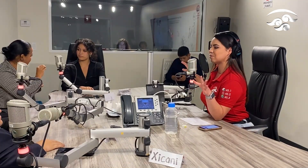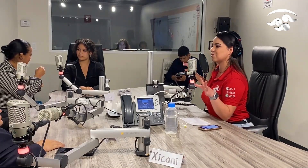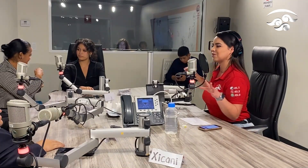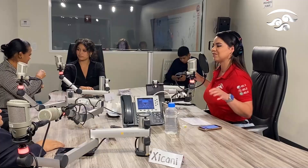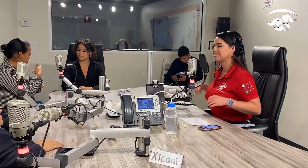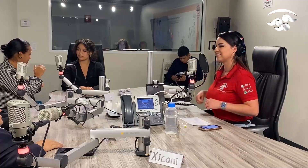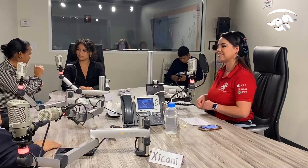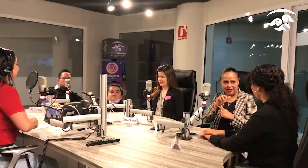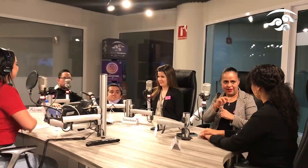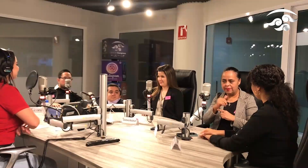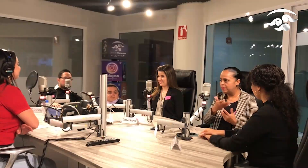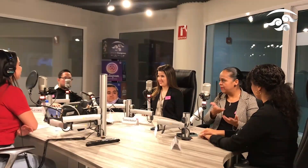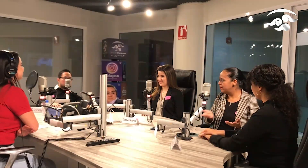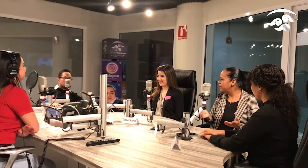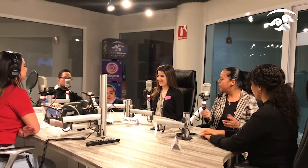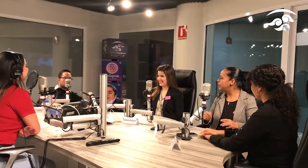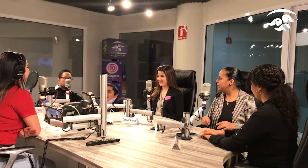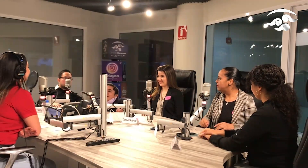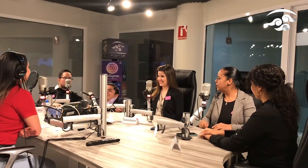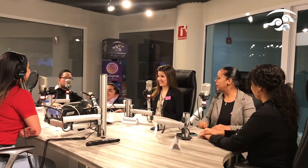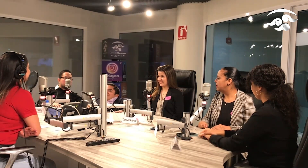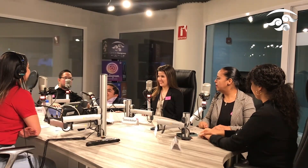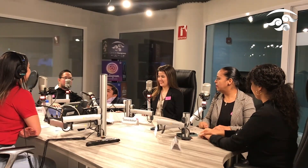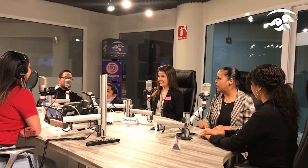iniciar, por favor.